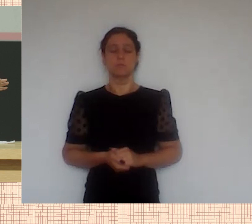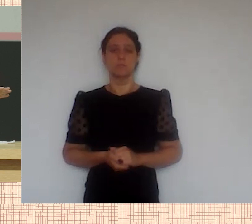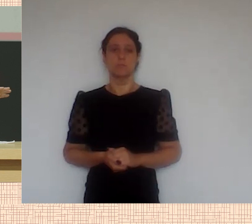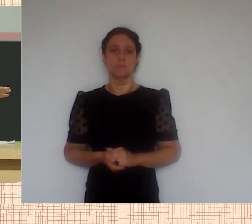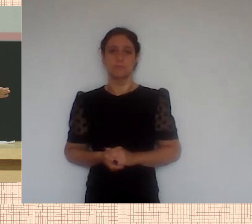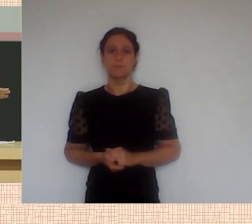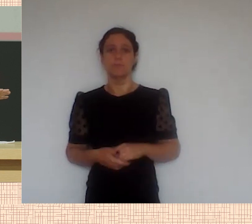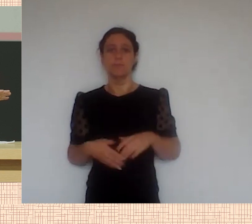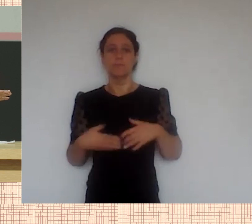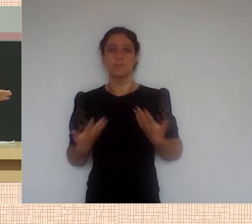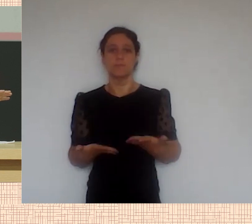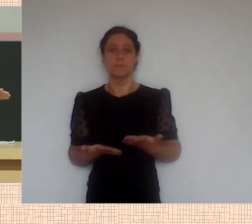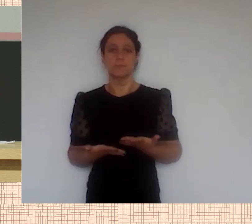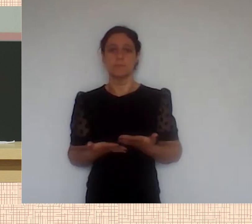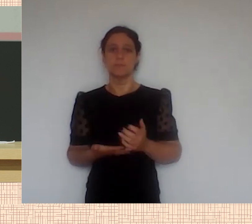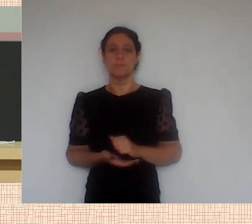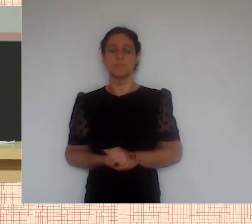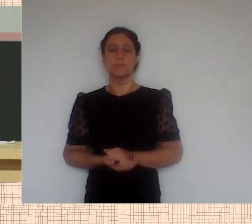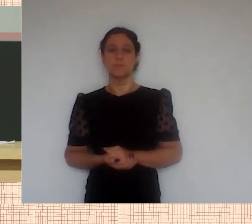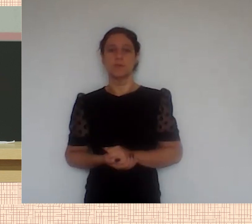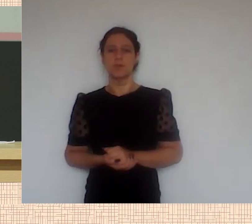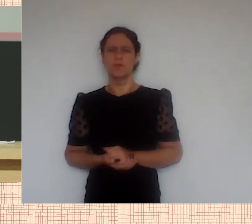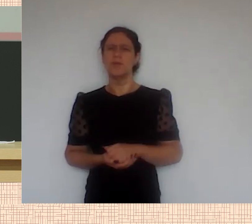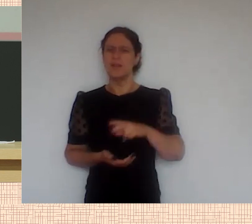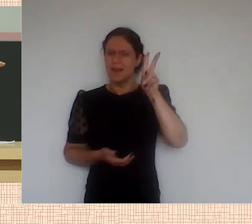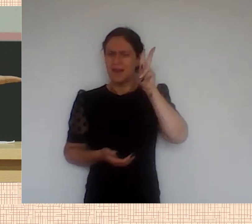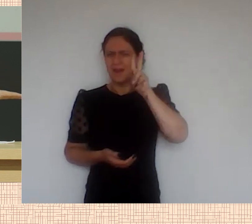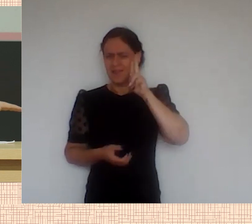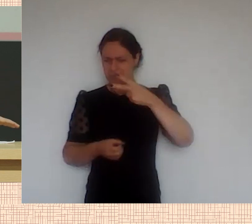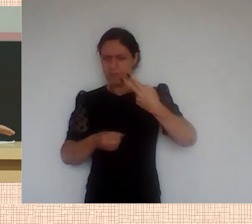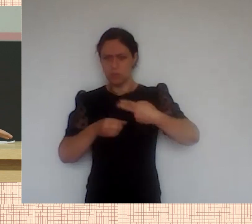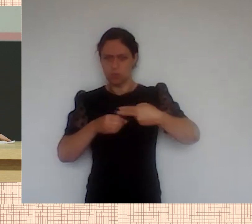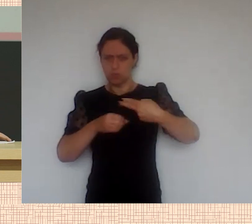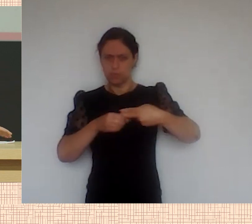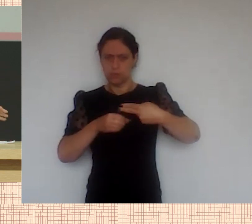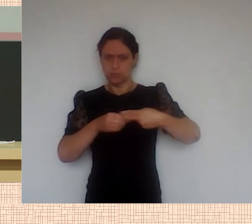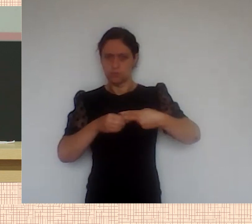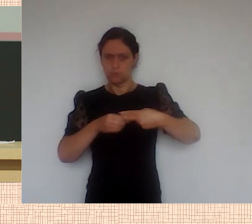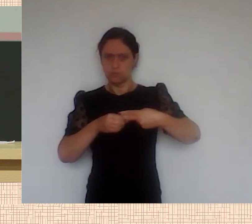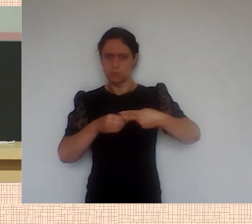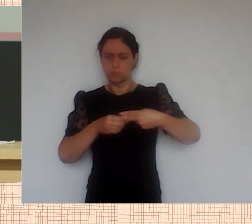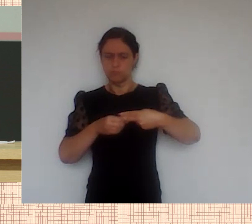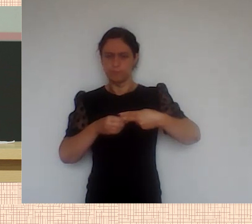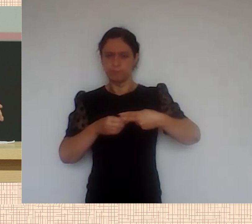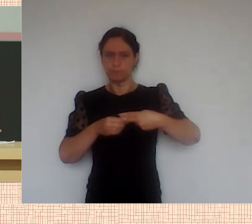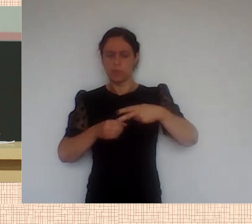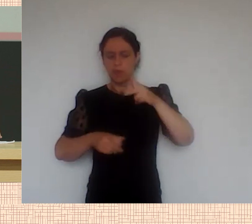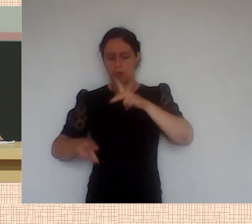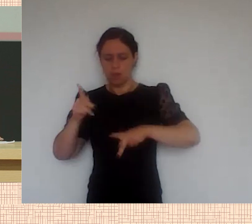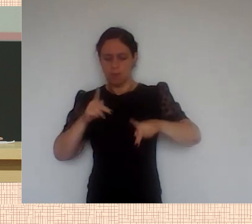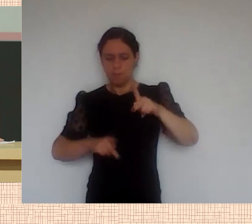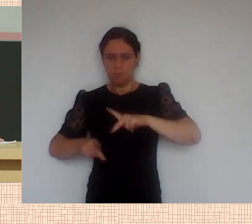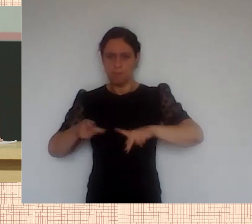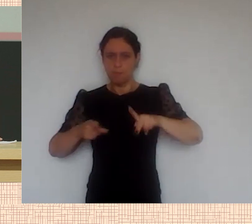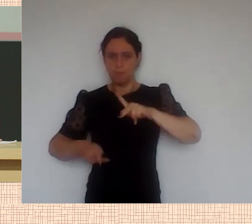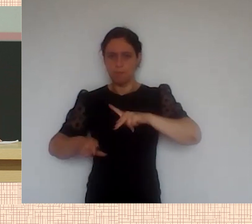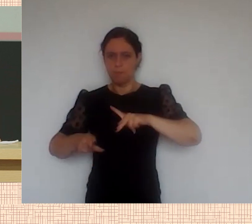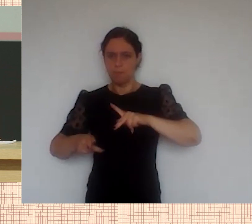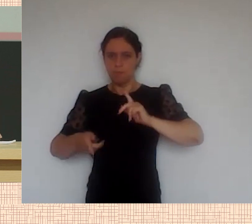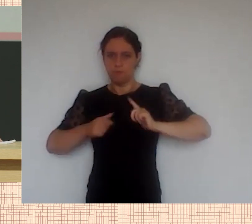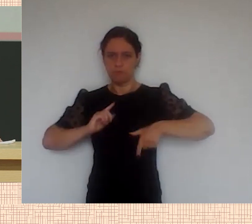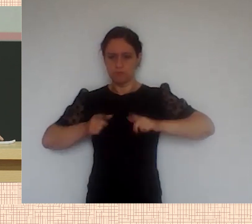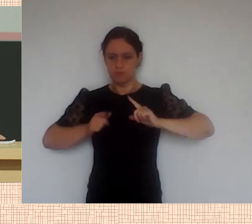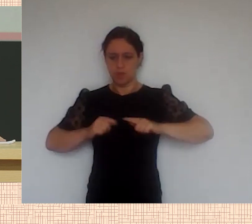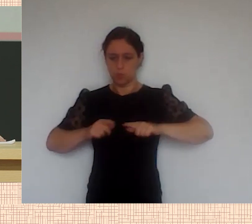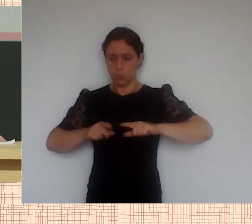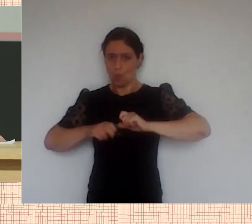no deserto, como Deus fazia o povo andar, que pelos nossos cálculos dá pelo menos 2